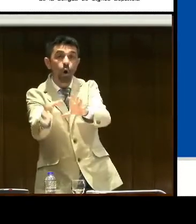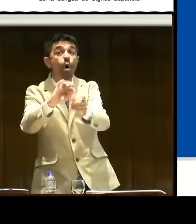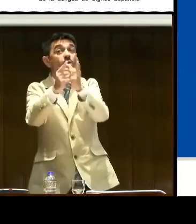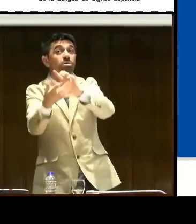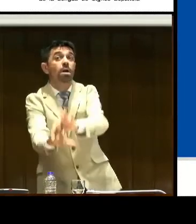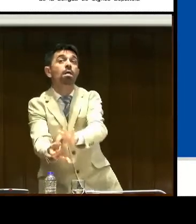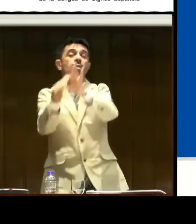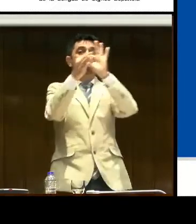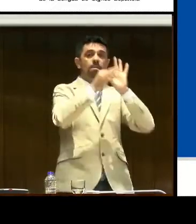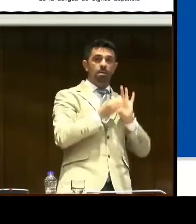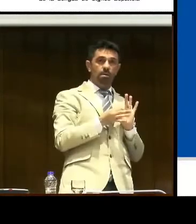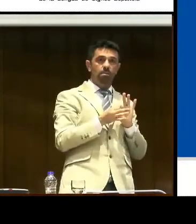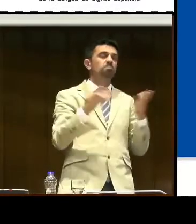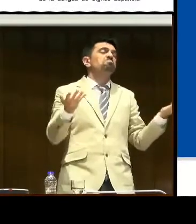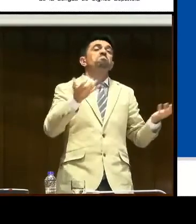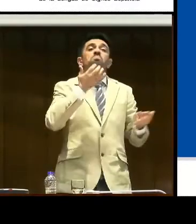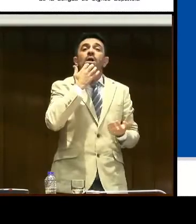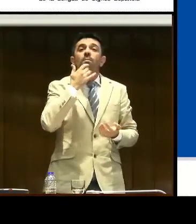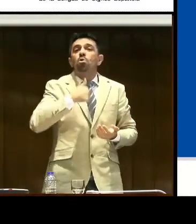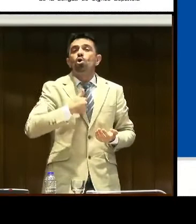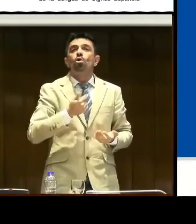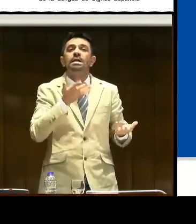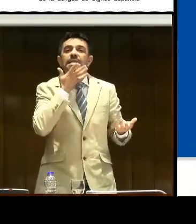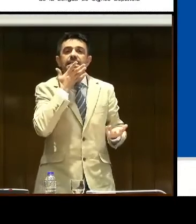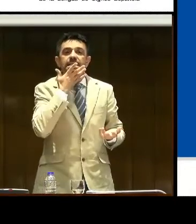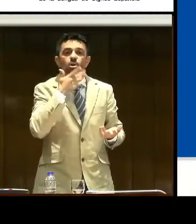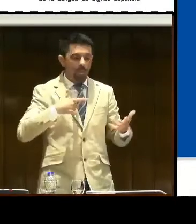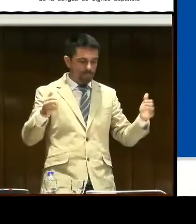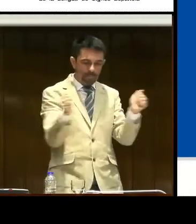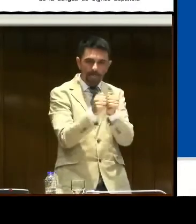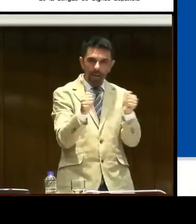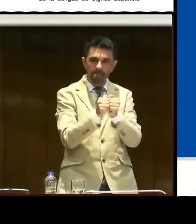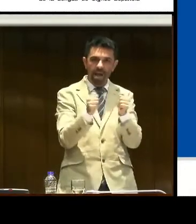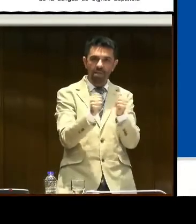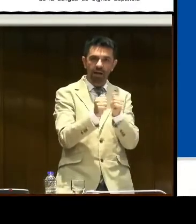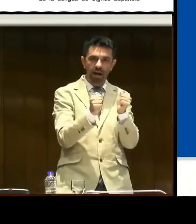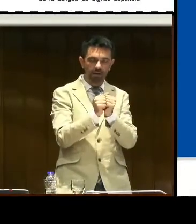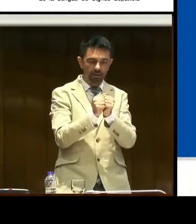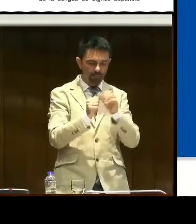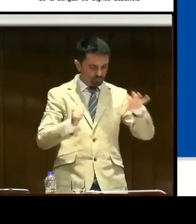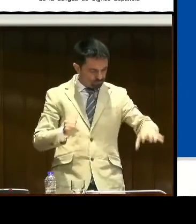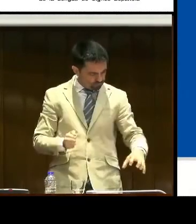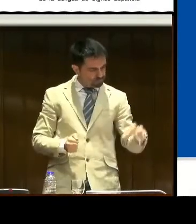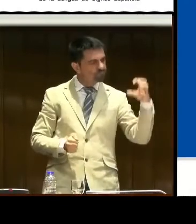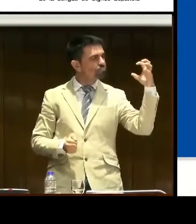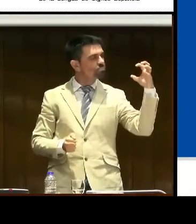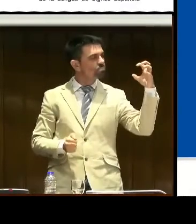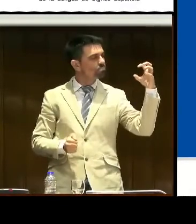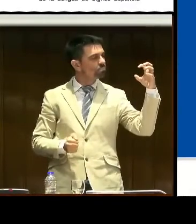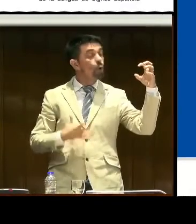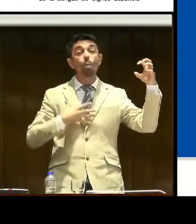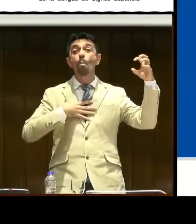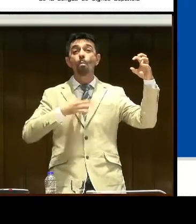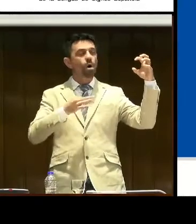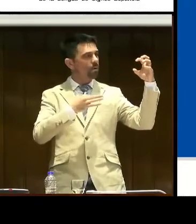Así, si signo, por ejemplo, que he cogido una piedra, puedo comprobar en mi mano